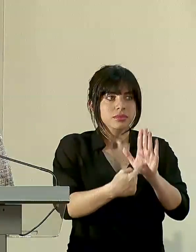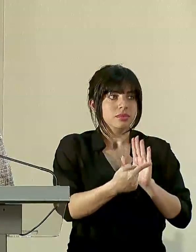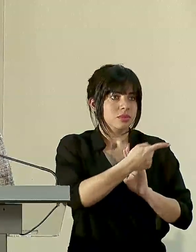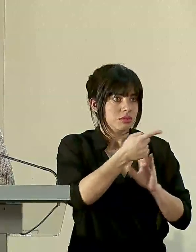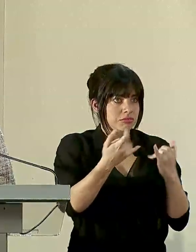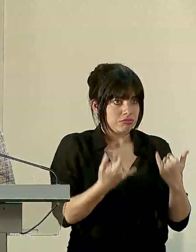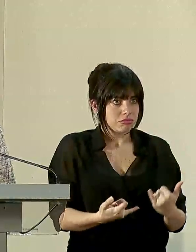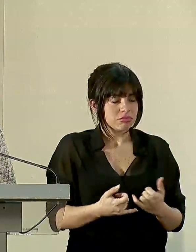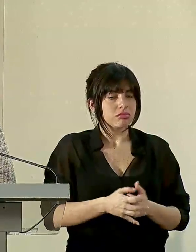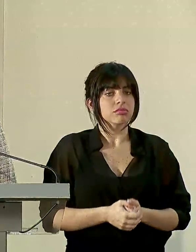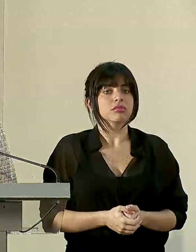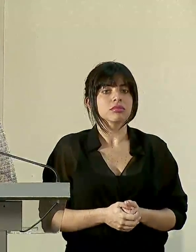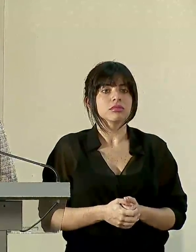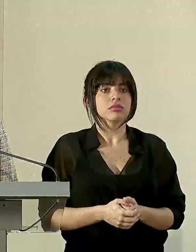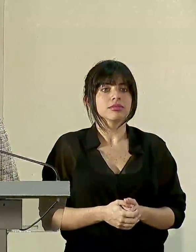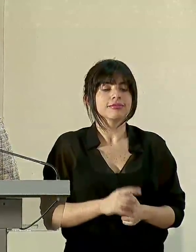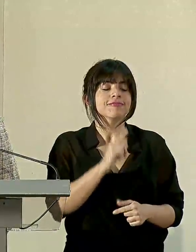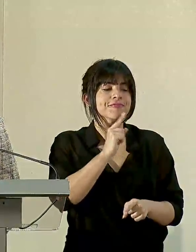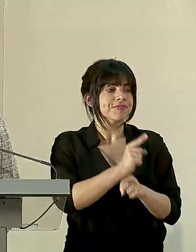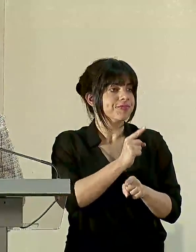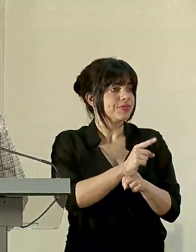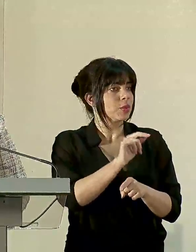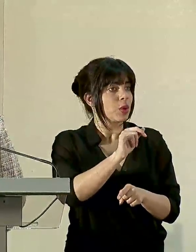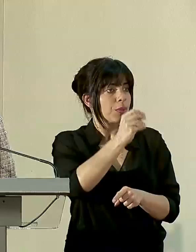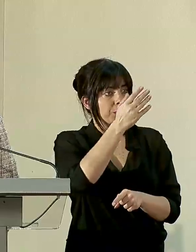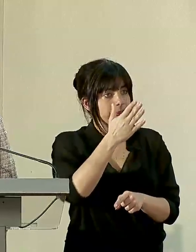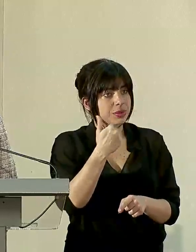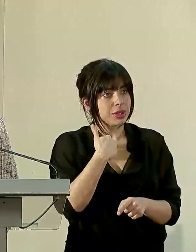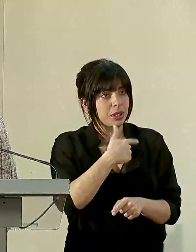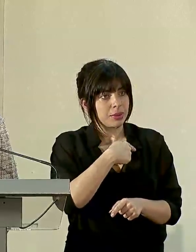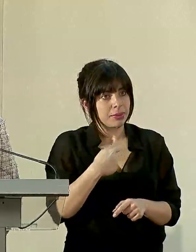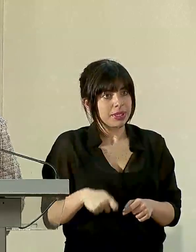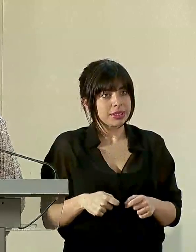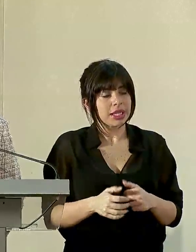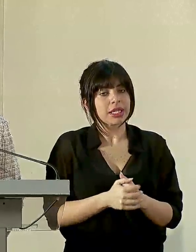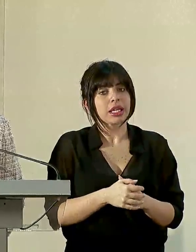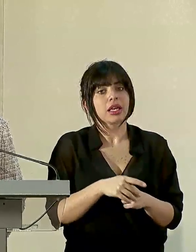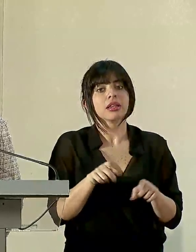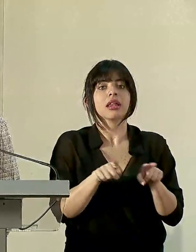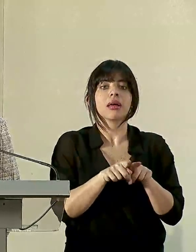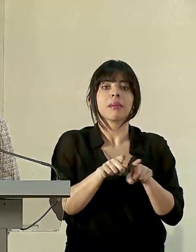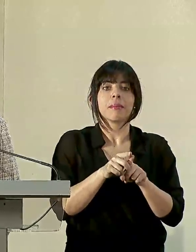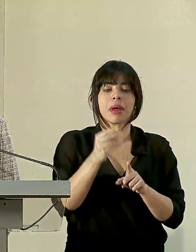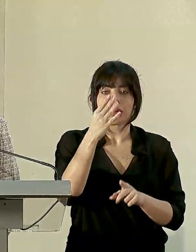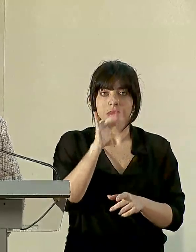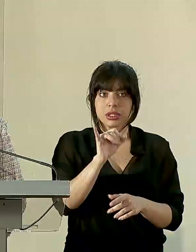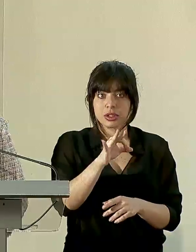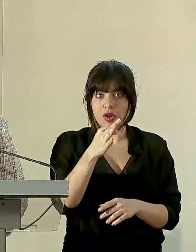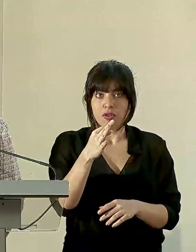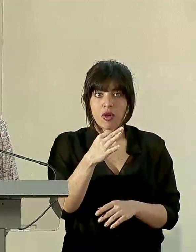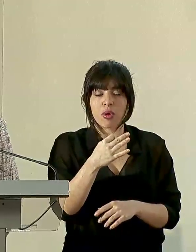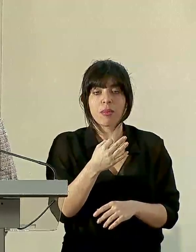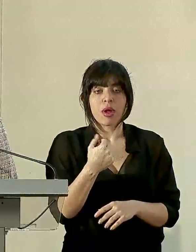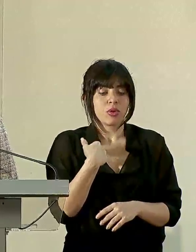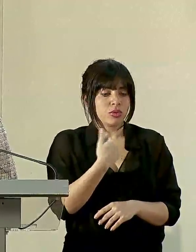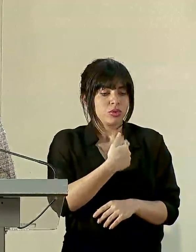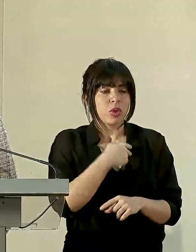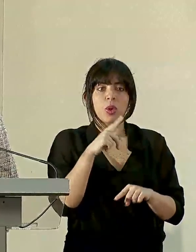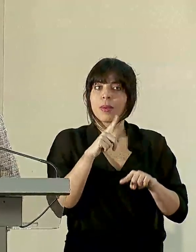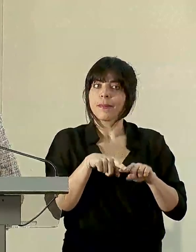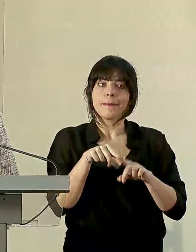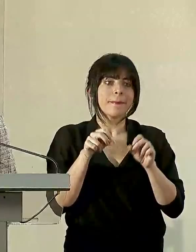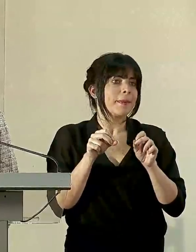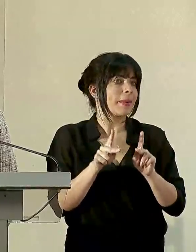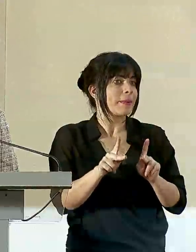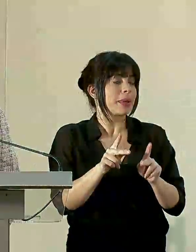ustedes ahora. Efectivamente, como dice el señor presidente y nos lo ha indicado de esa manera, nosotros no podemos